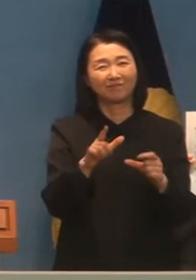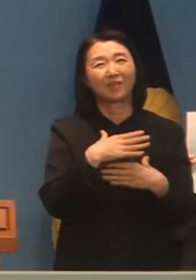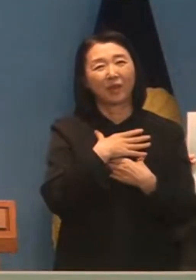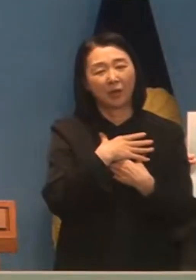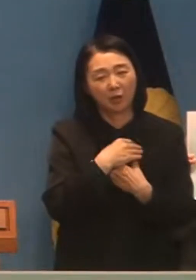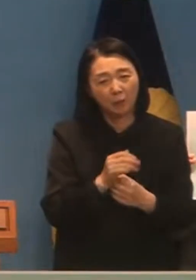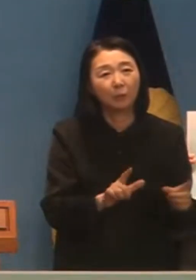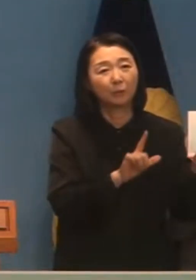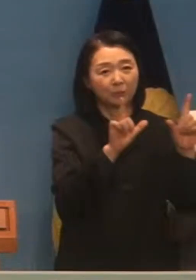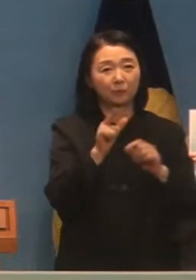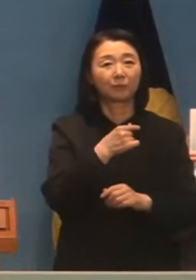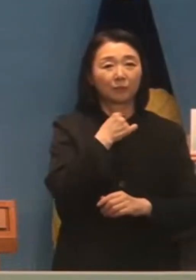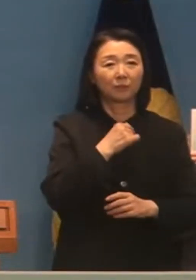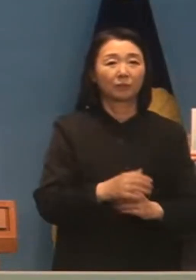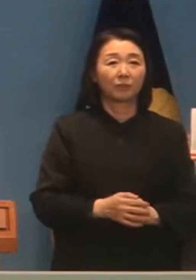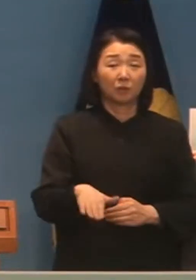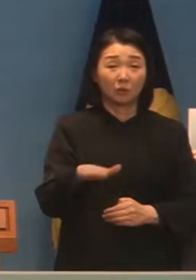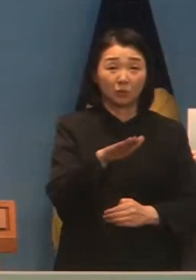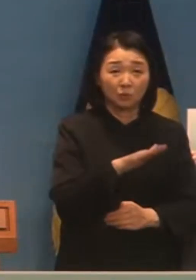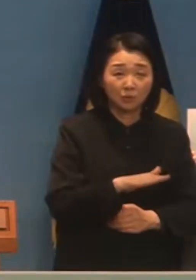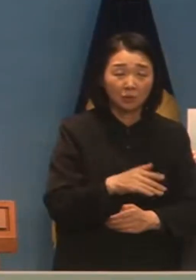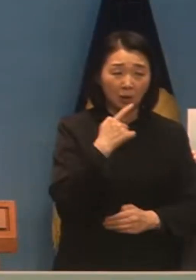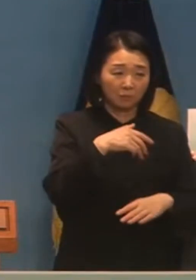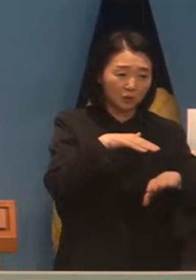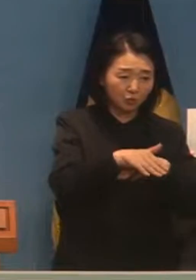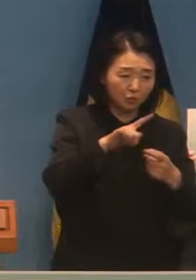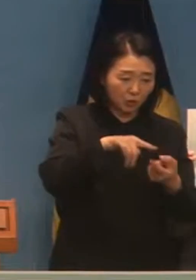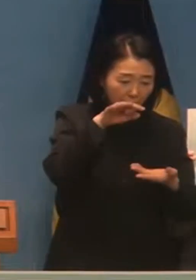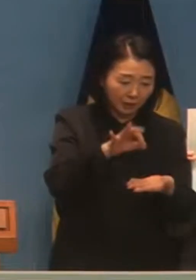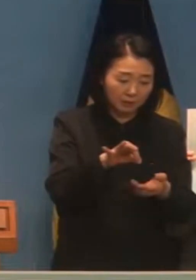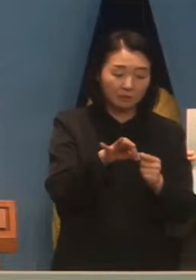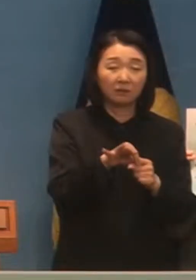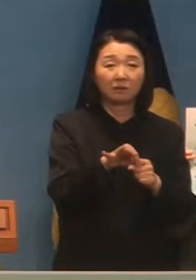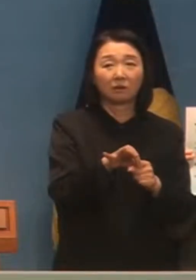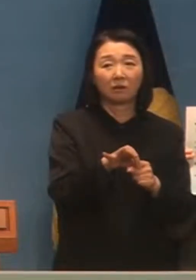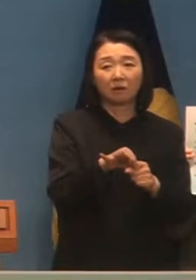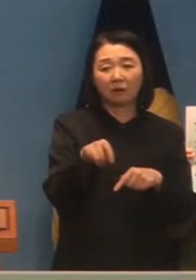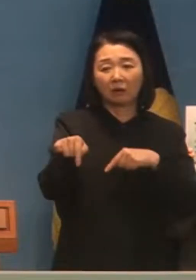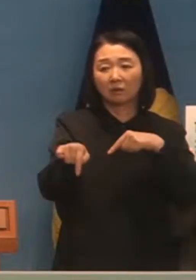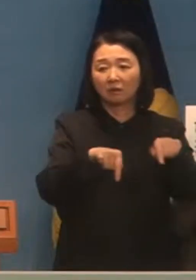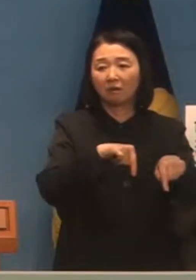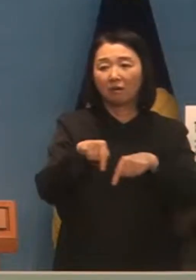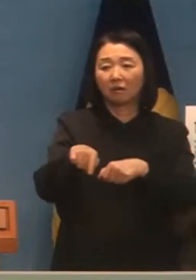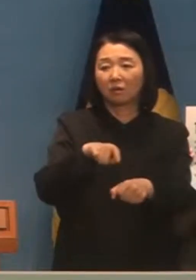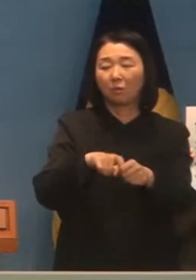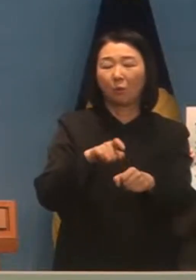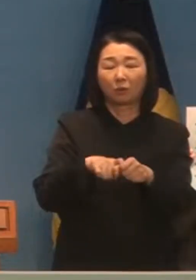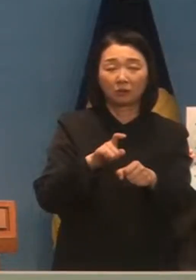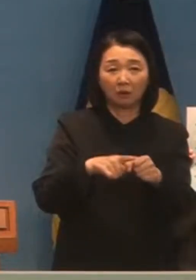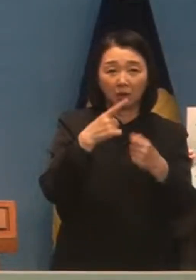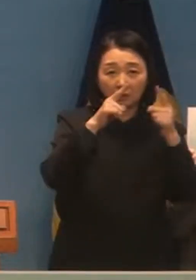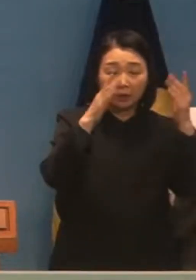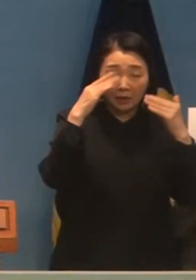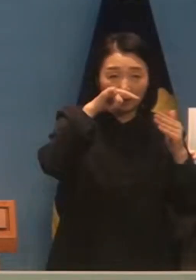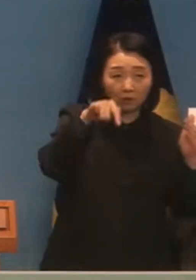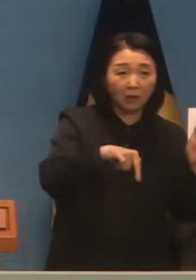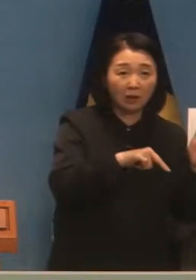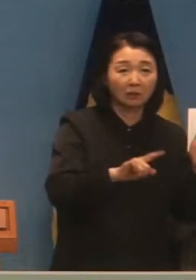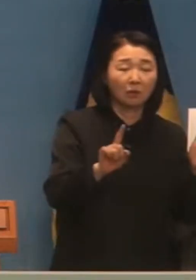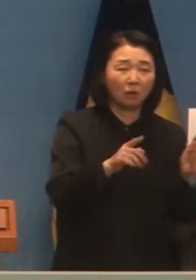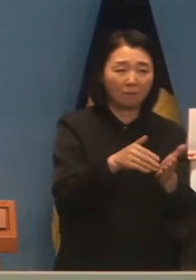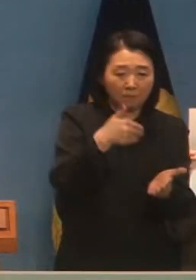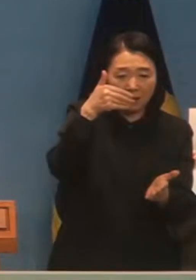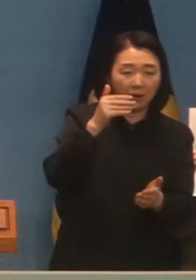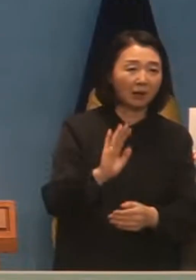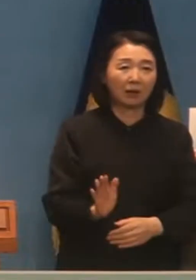좋겠습니다. 우리가 나누었던 민주주의의 가치가 너무 정치적이라는 이유로 대학 캠퍼스 안에서